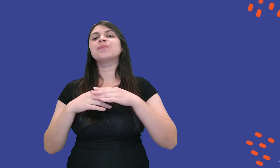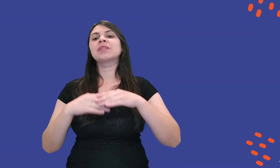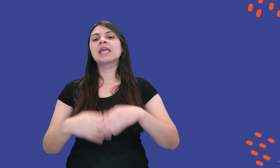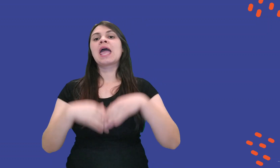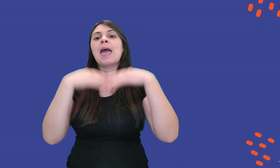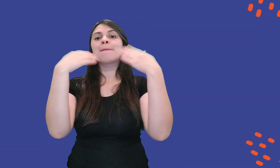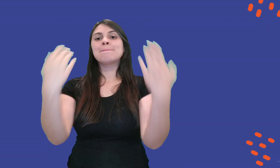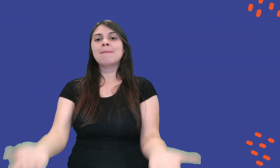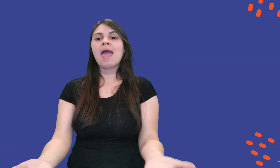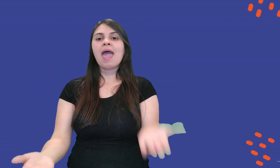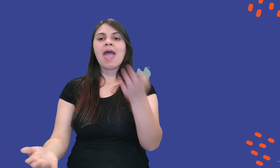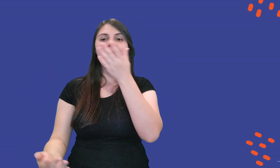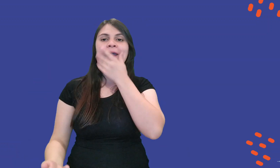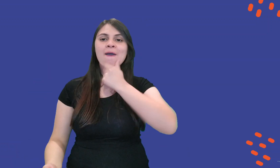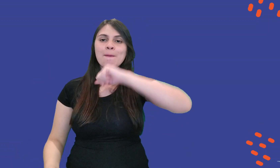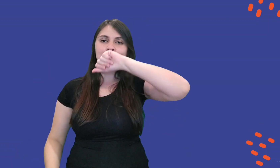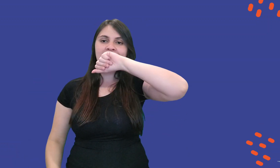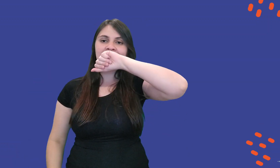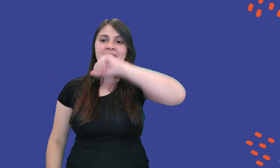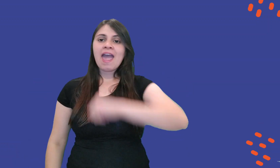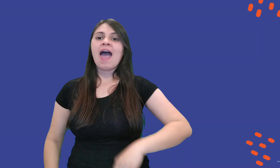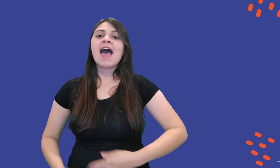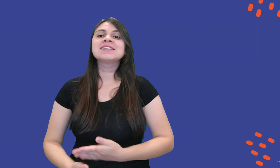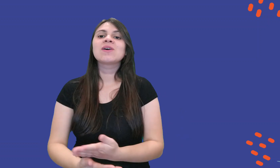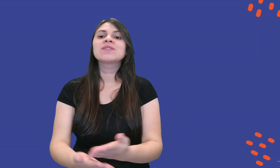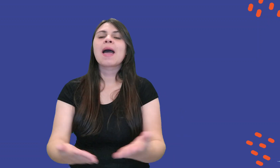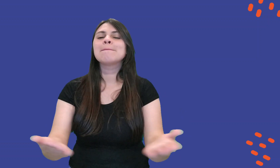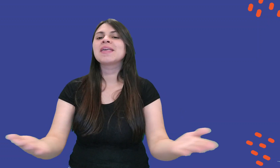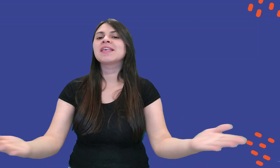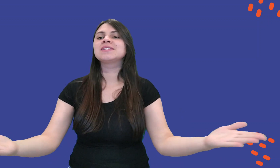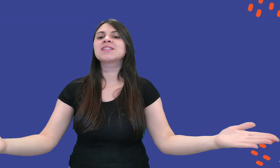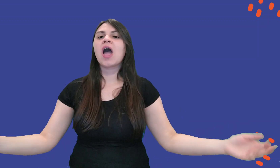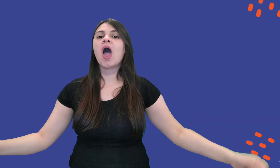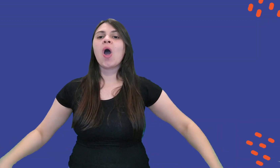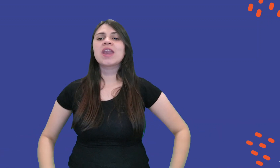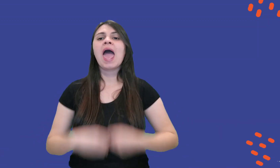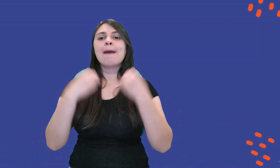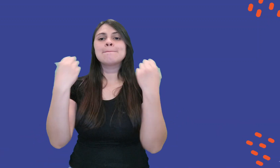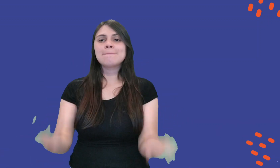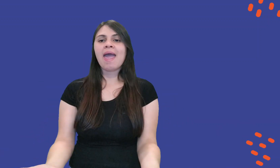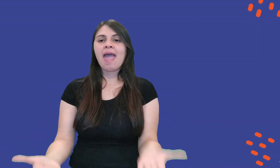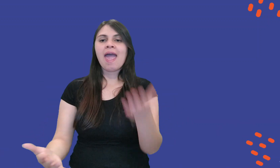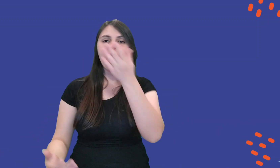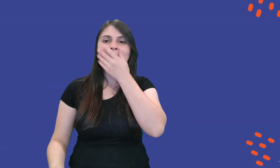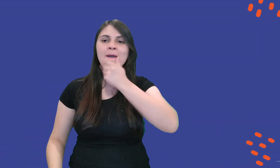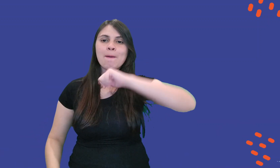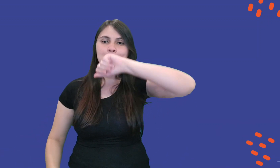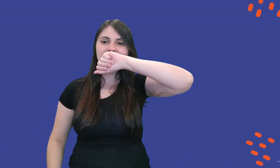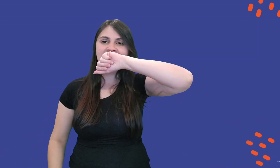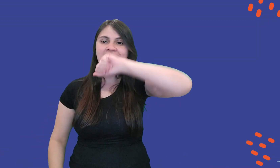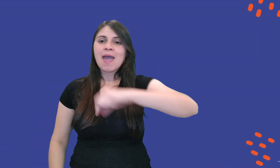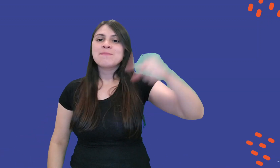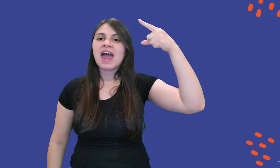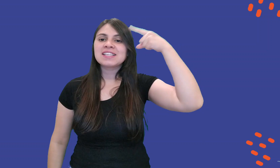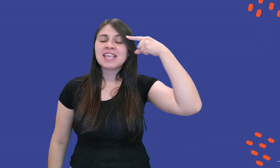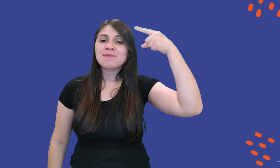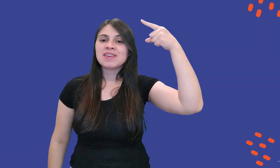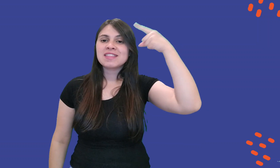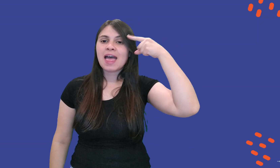estar meu pai Razão da minha história meu pai sempre